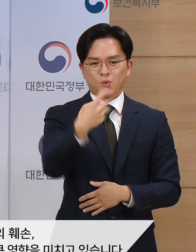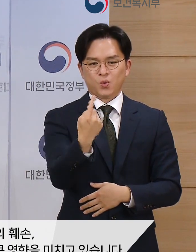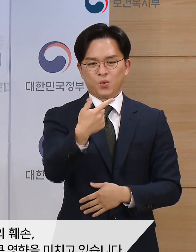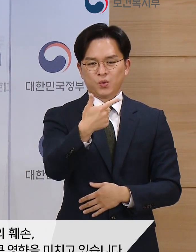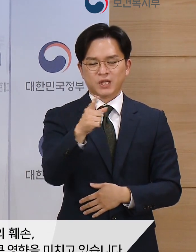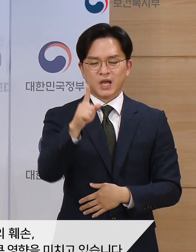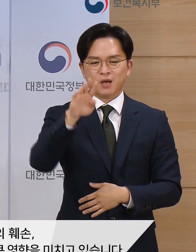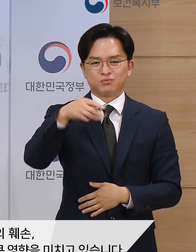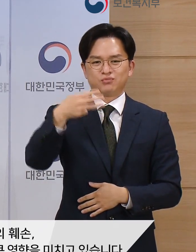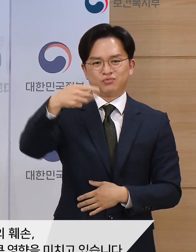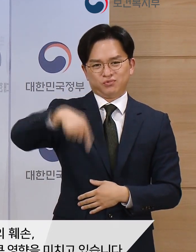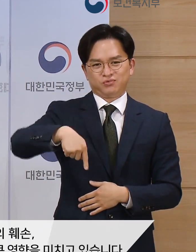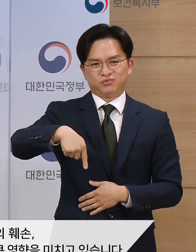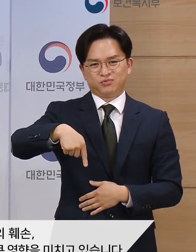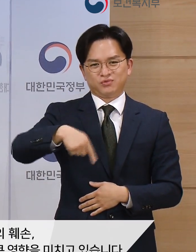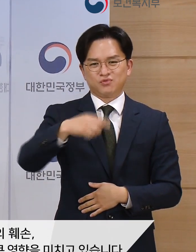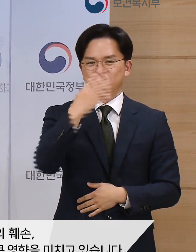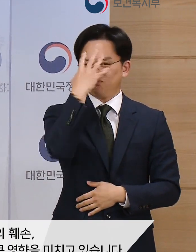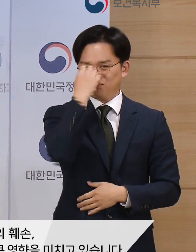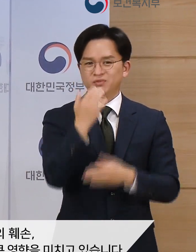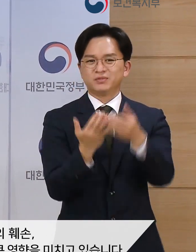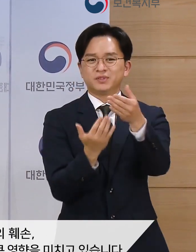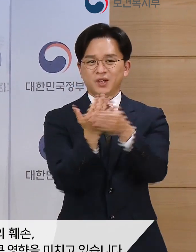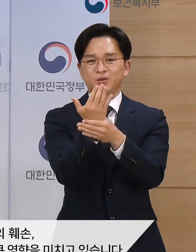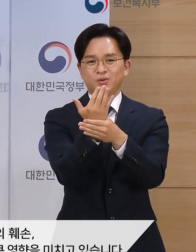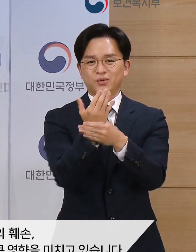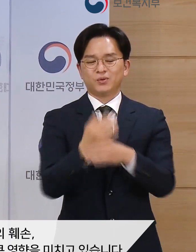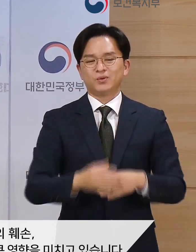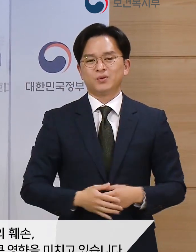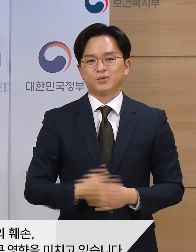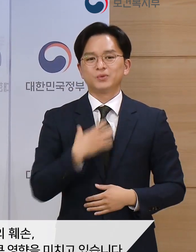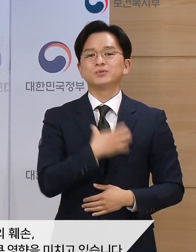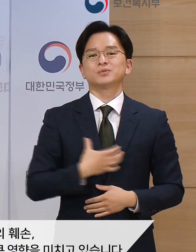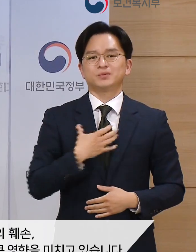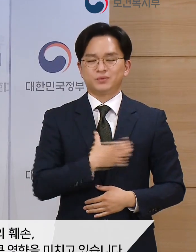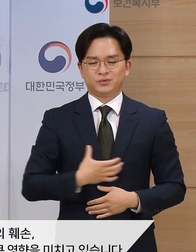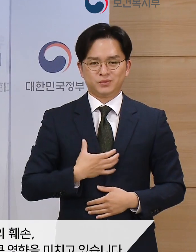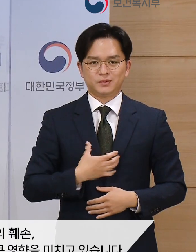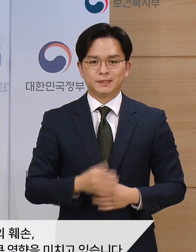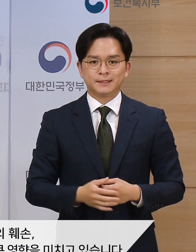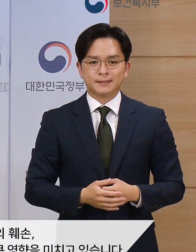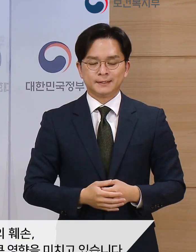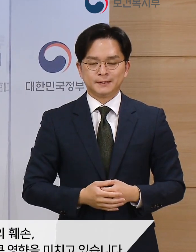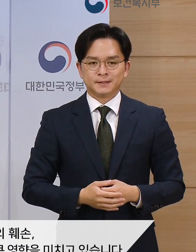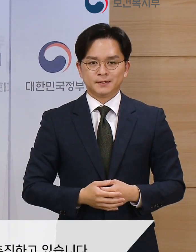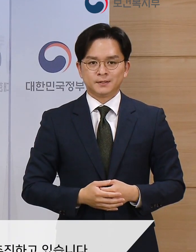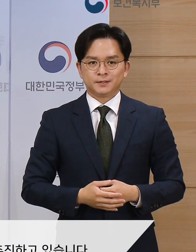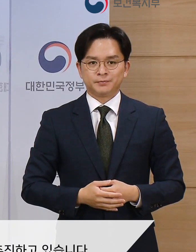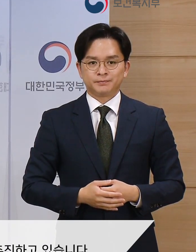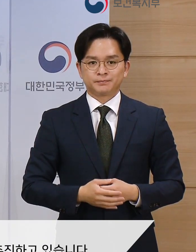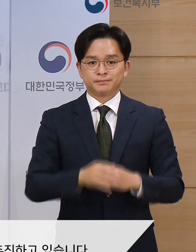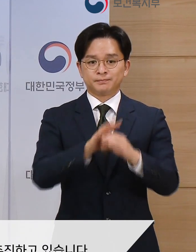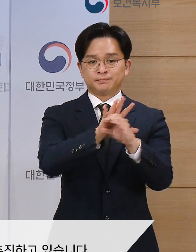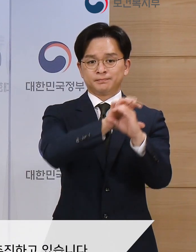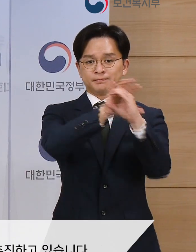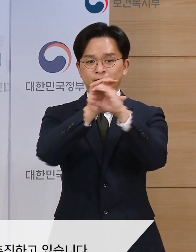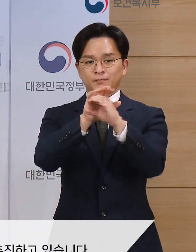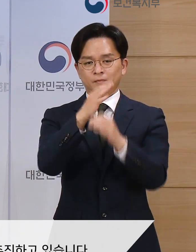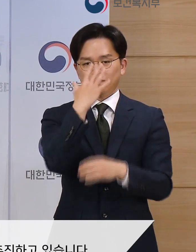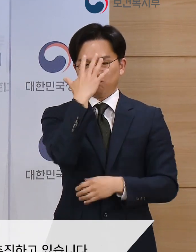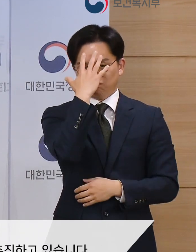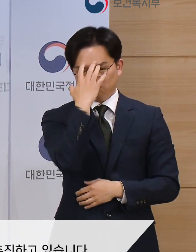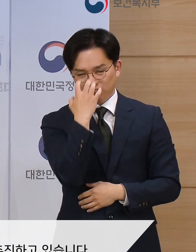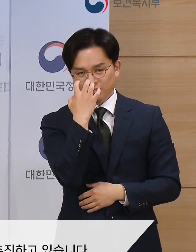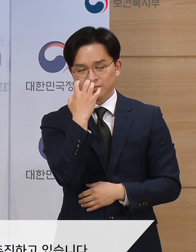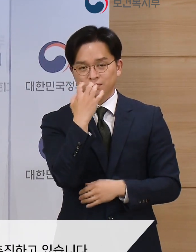침투하여 국민 정신 건강에 큰 영향을 미치고 있습니다. 정부는 코로나